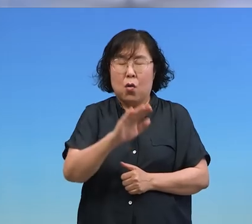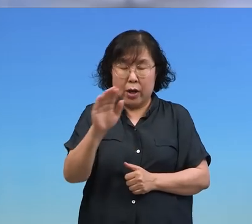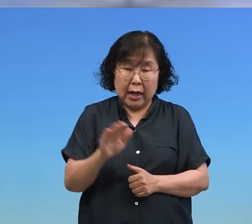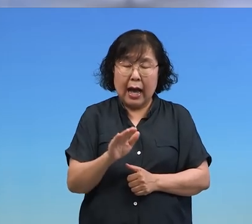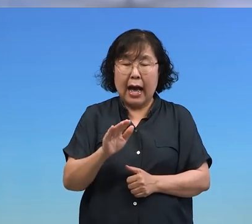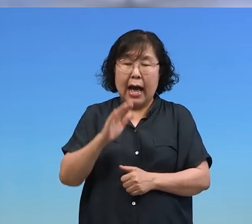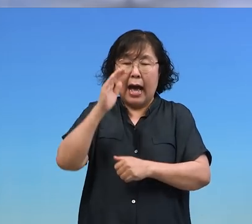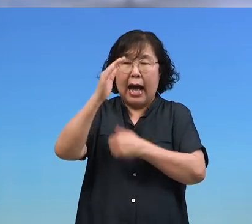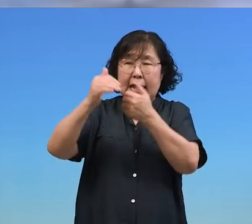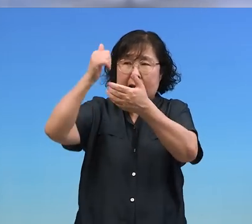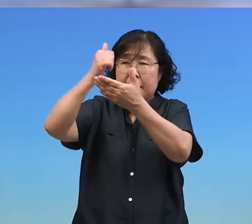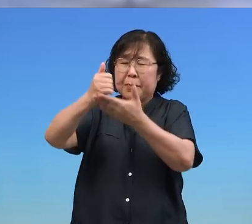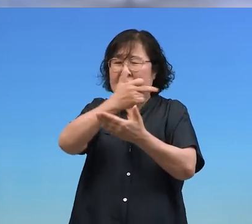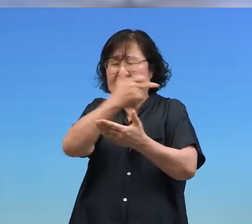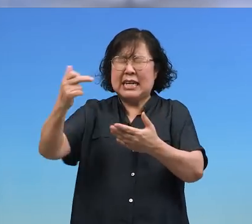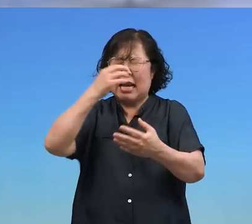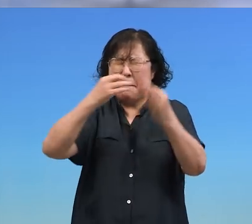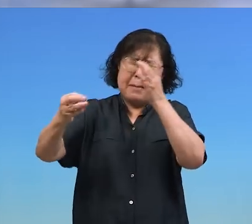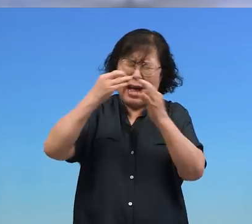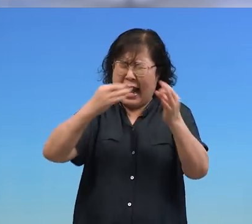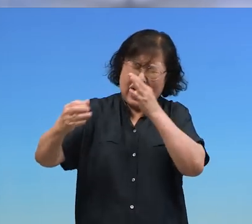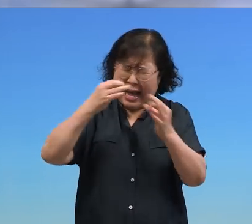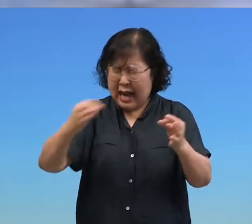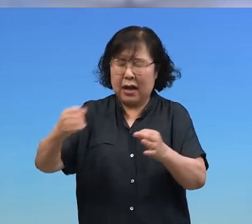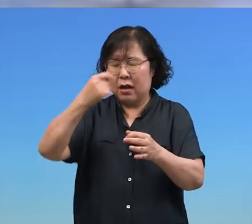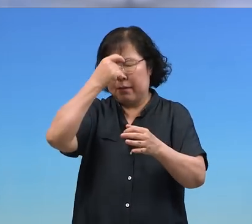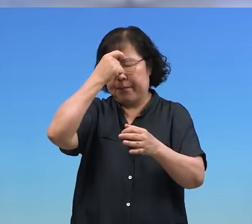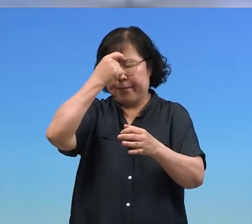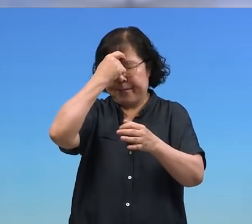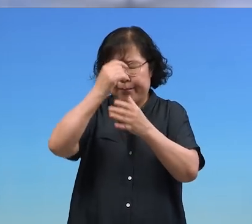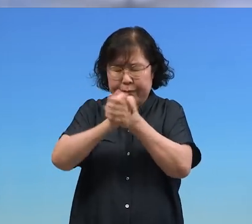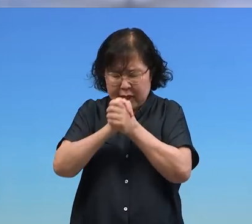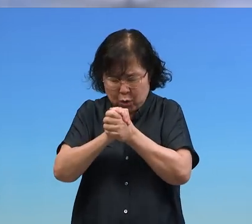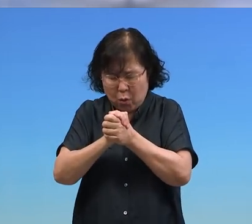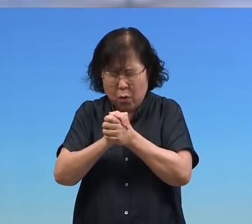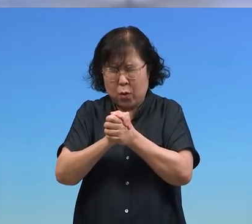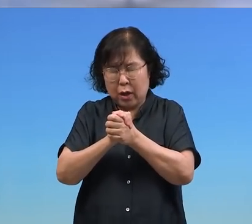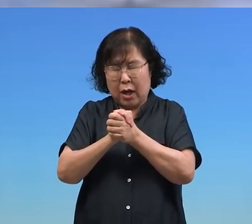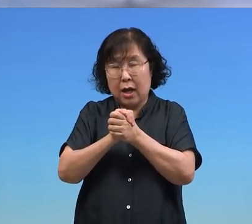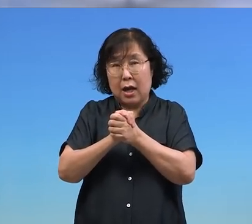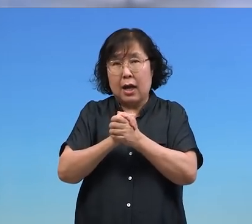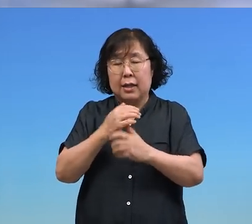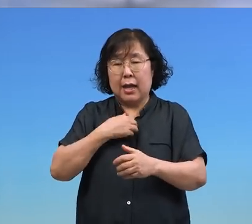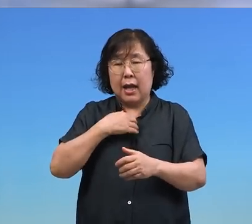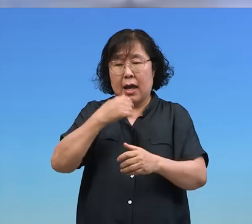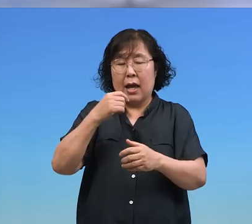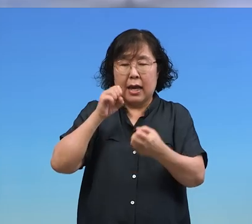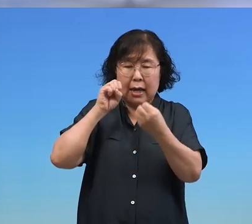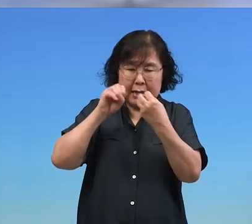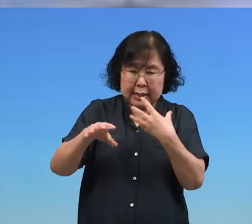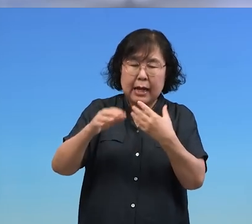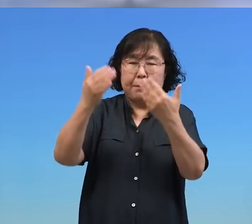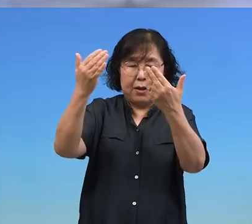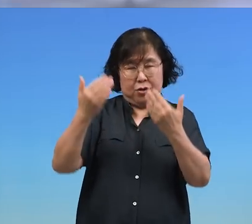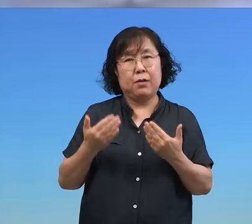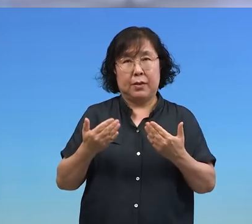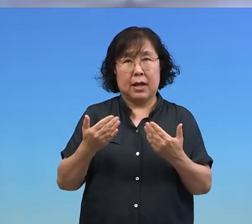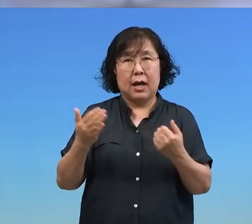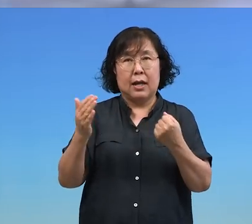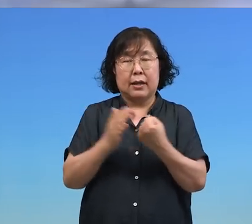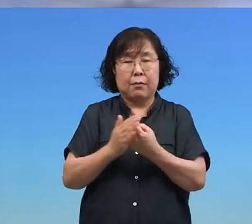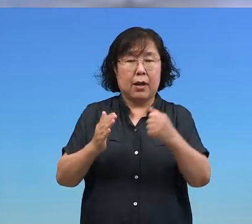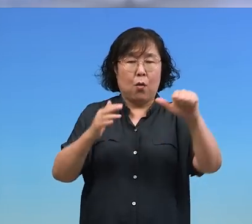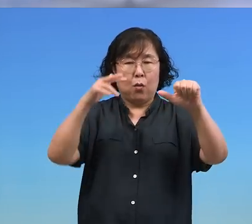하나님께 막 소리쳐 부러지는 기도가 우리의 목마름을 해가라는 도구가 된다는 걸 이번 5주